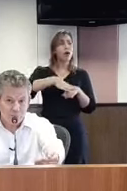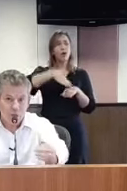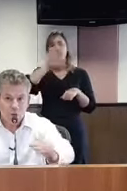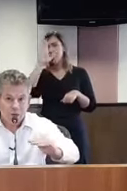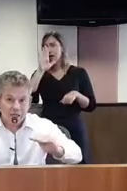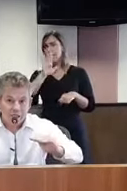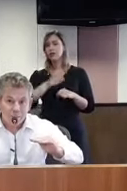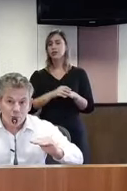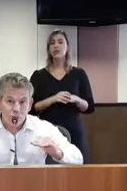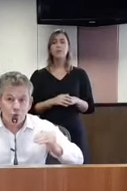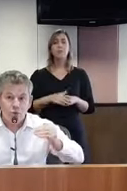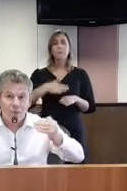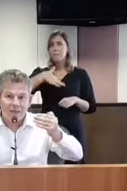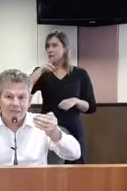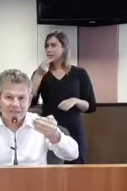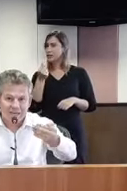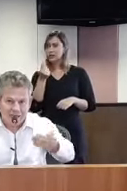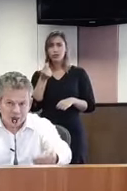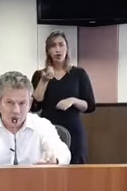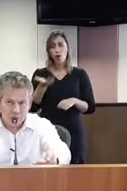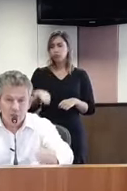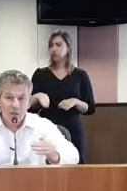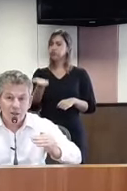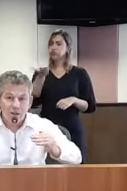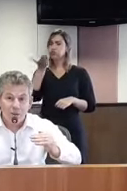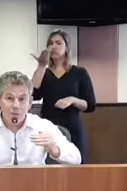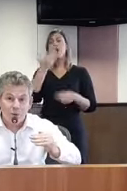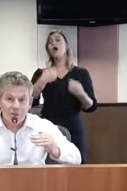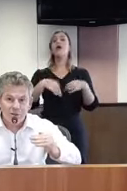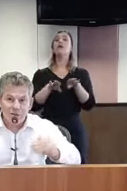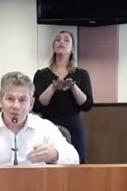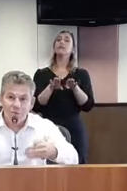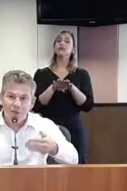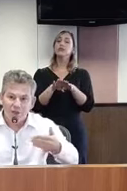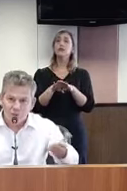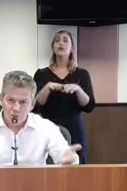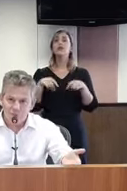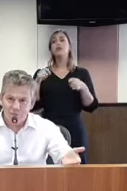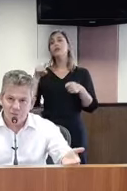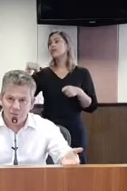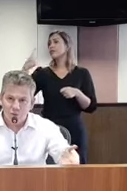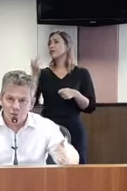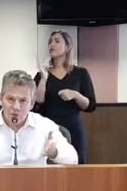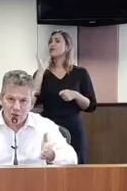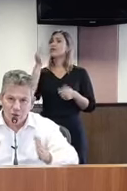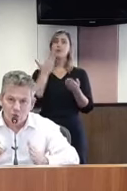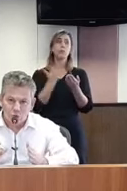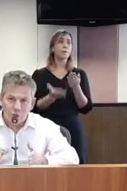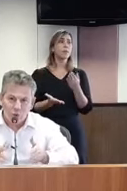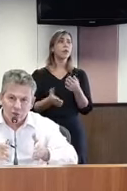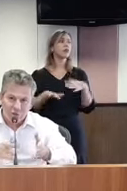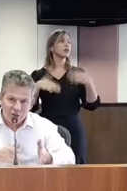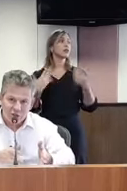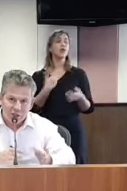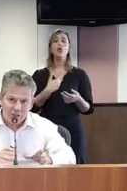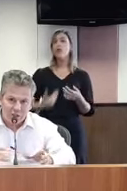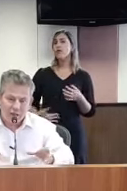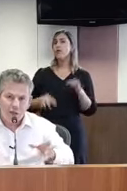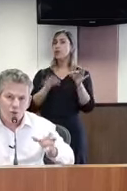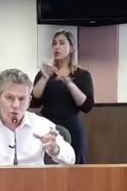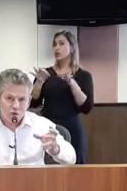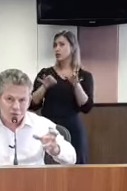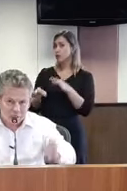tempo, custaria muito mais caro e depois teria que perder tudo. Então o governo adotou uma outra medida,